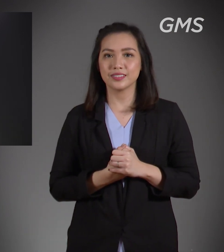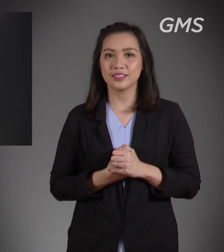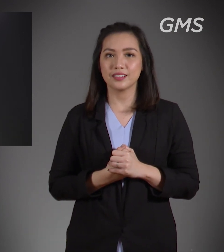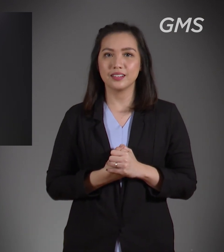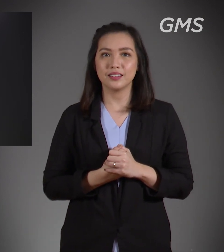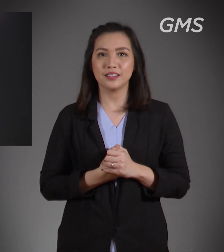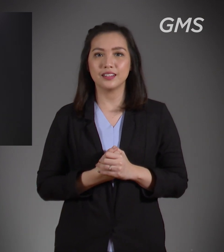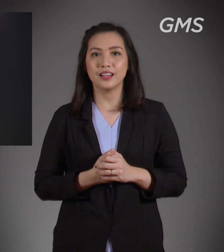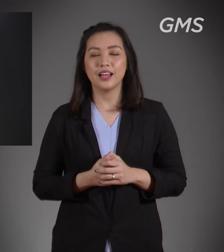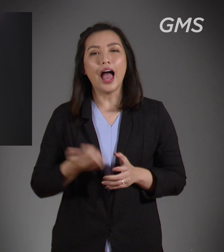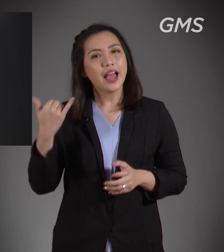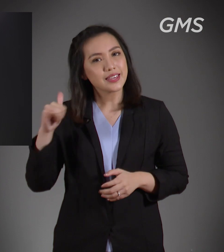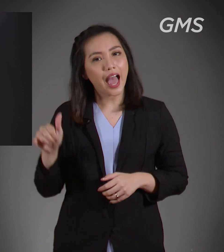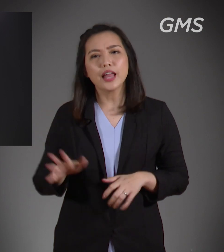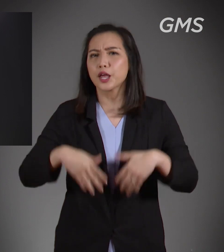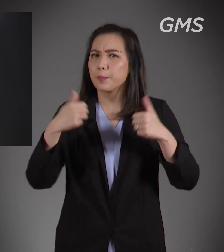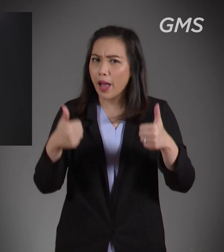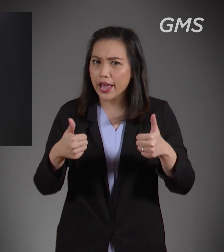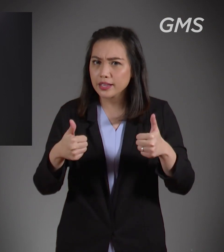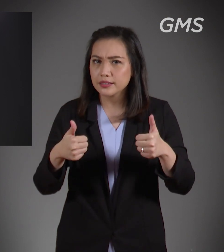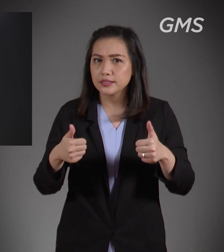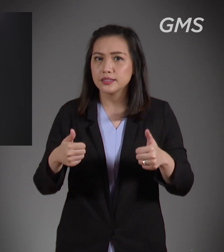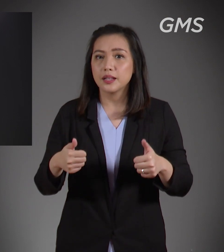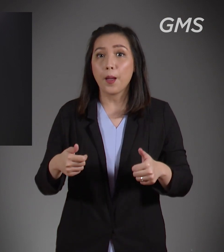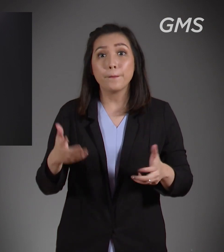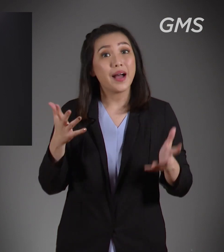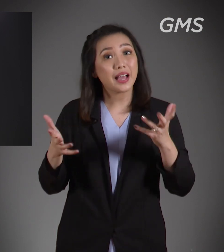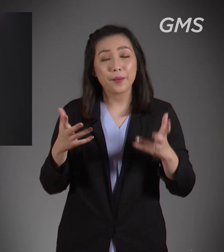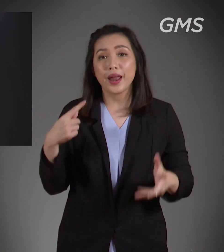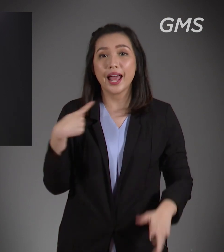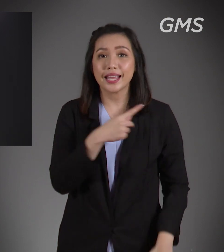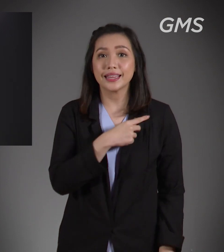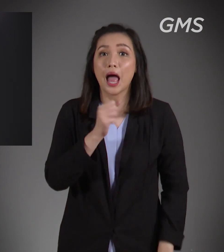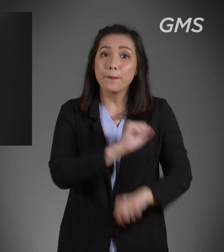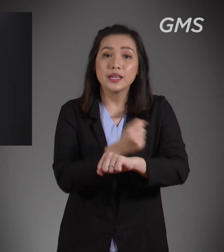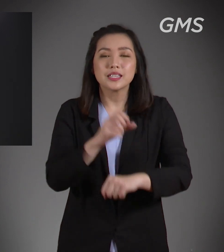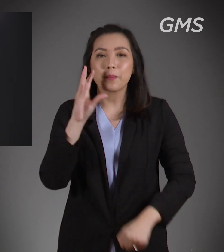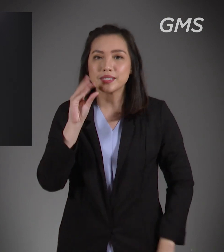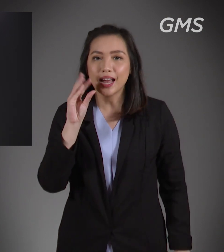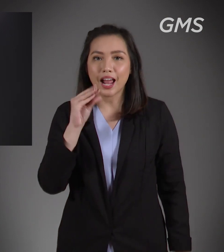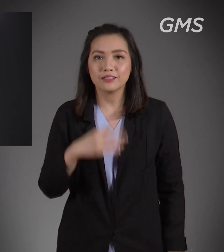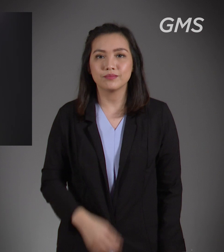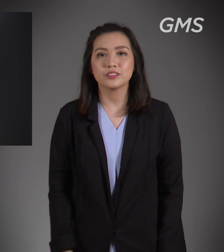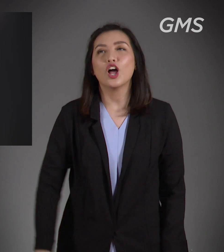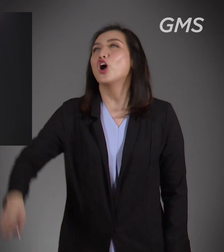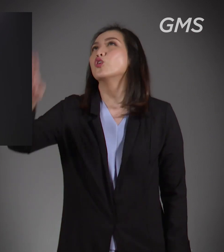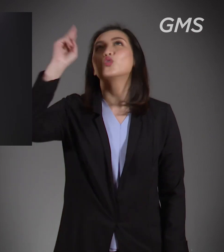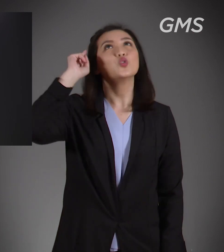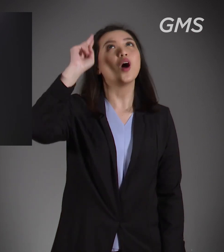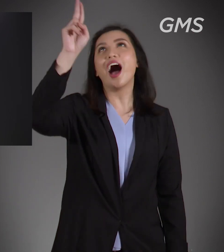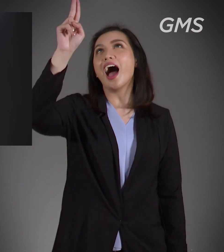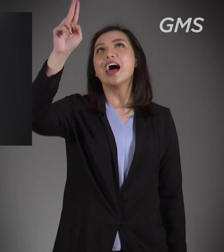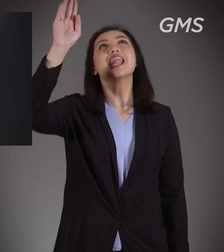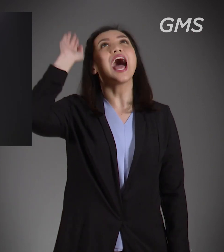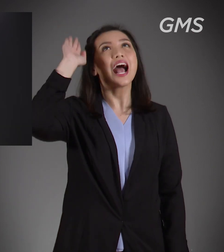best you could say to him, yang terbaik yang Anda bisa utarakan adalah, Lord, you are always right. In my case, dalam kasus saya, dalam